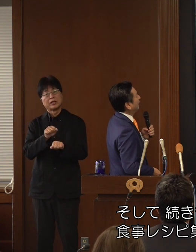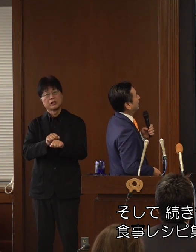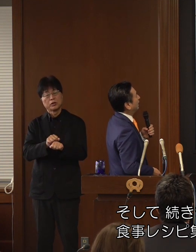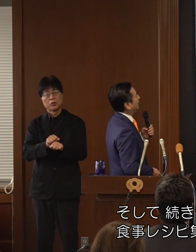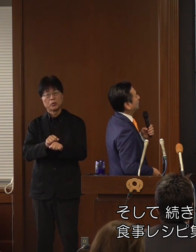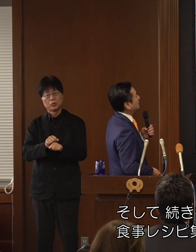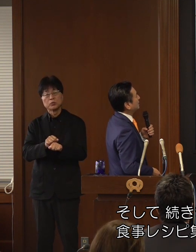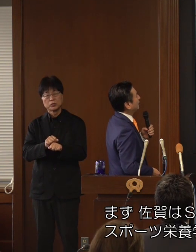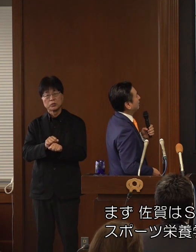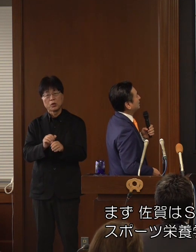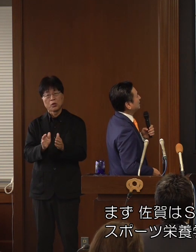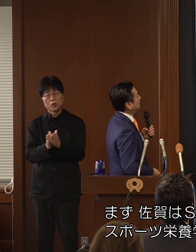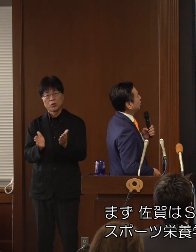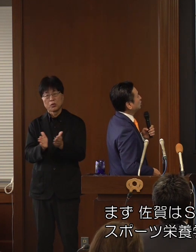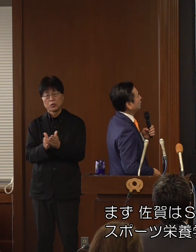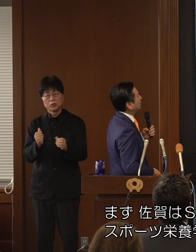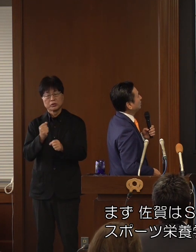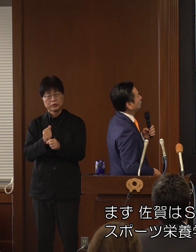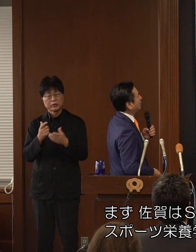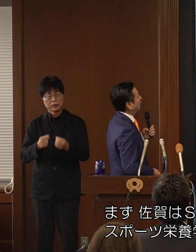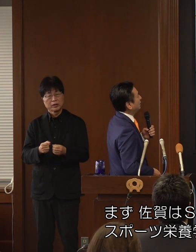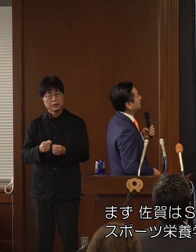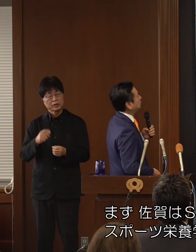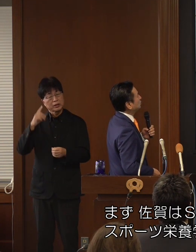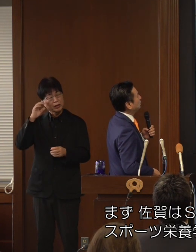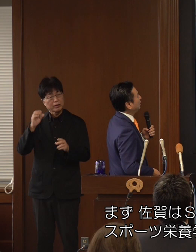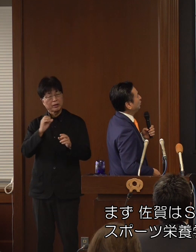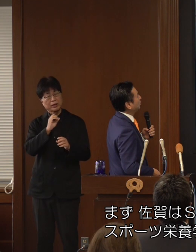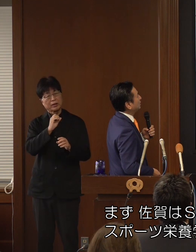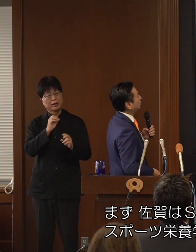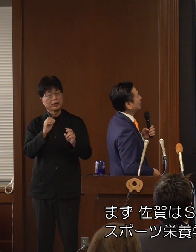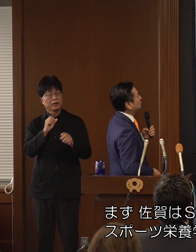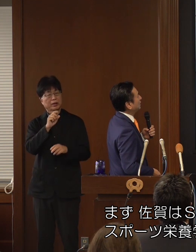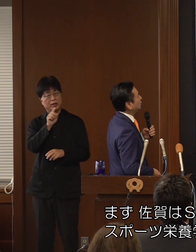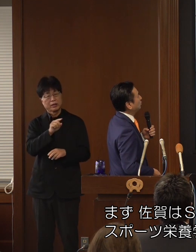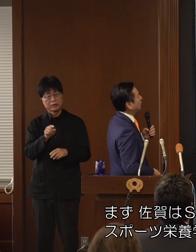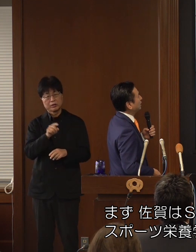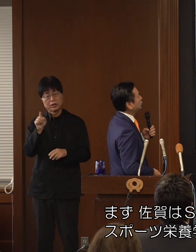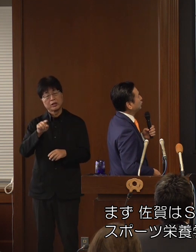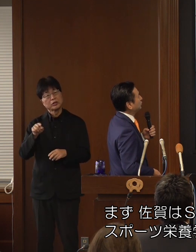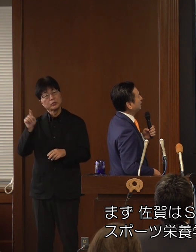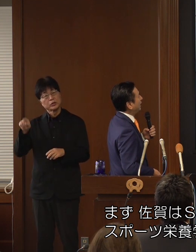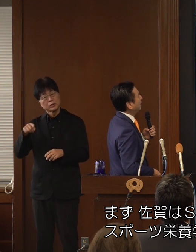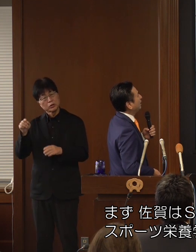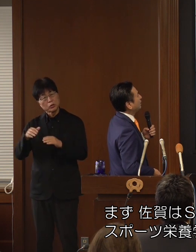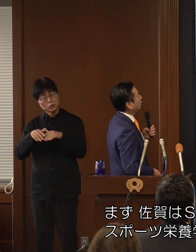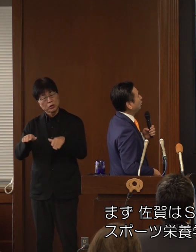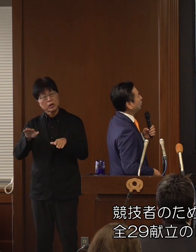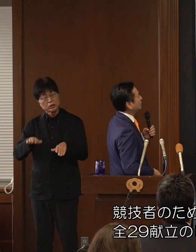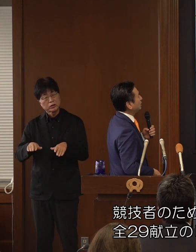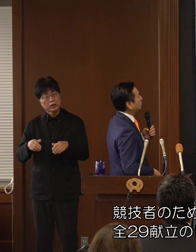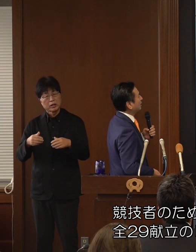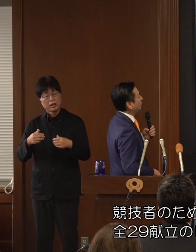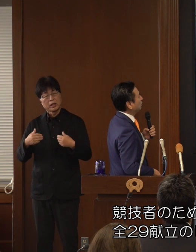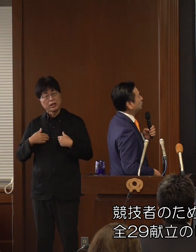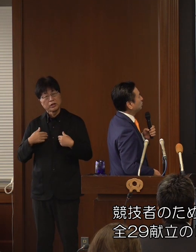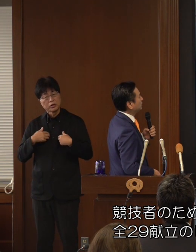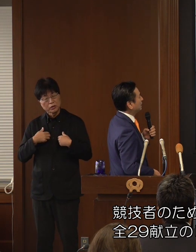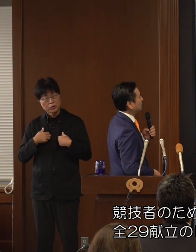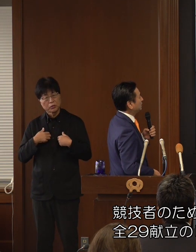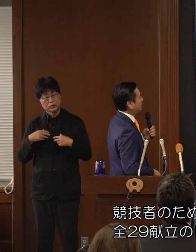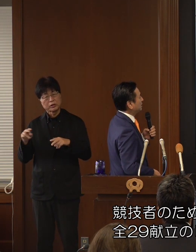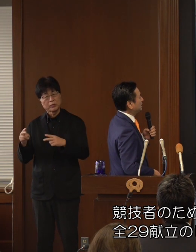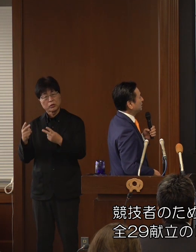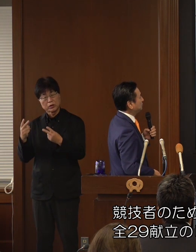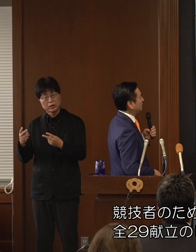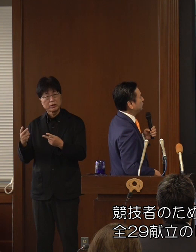。佐賀は SSP コースもやっているので、スポーツ栄養学のエキスパートにも監修して、競技者のための食